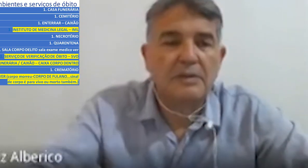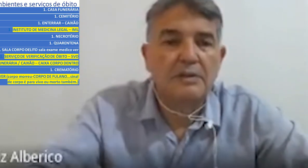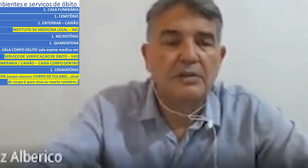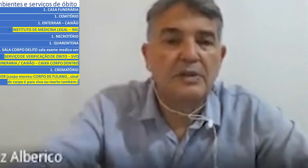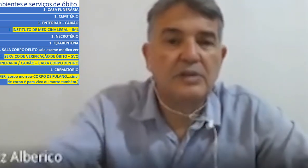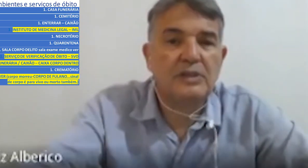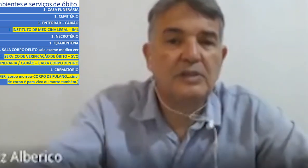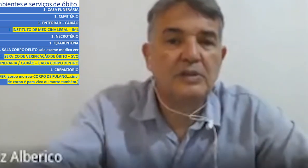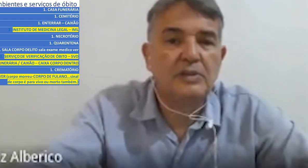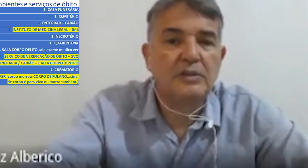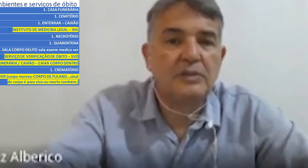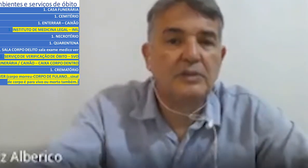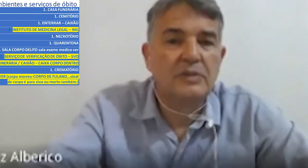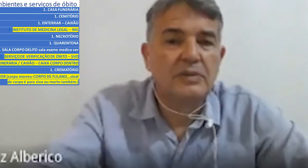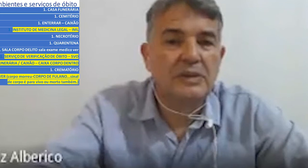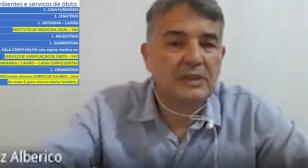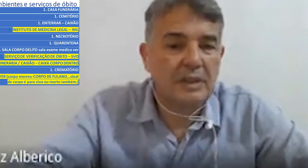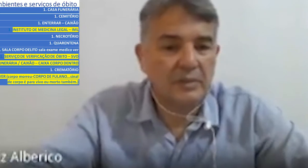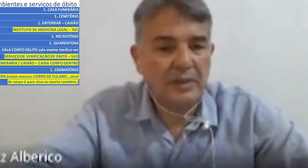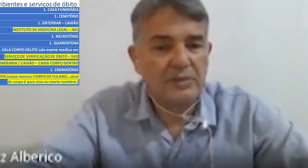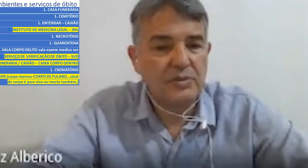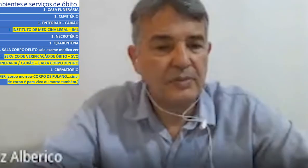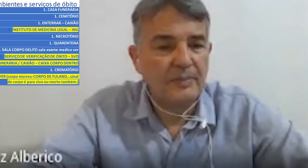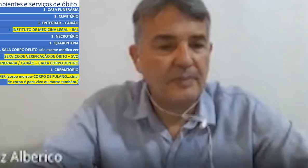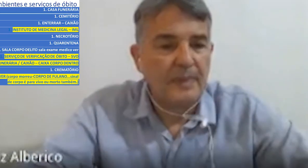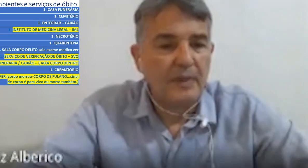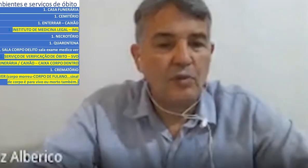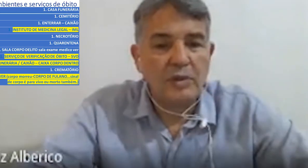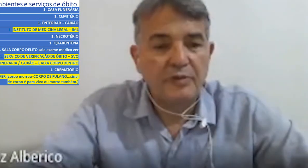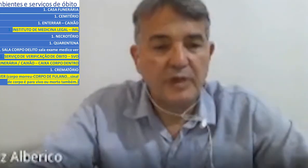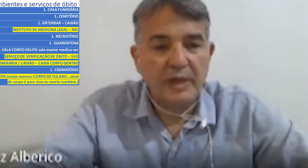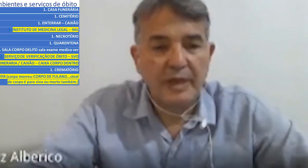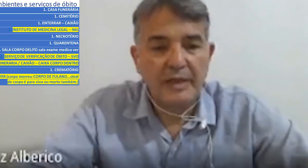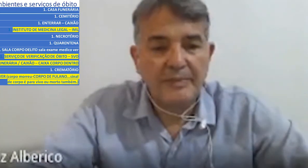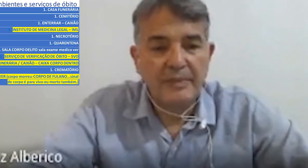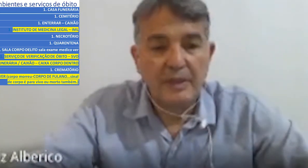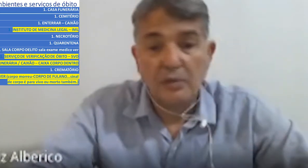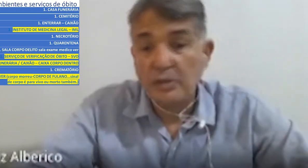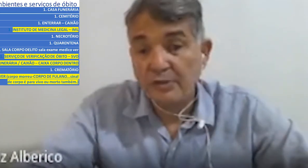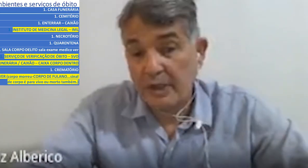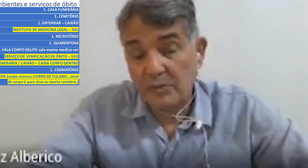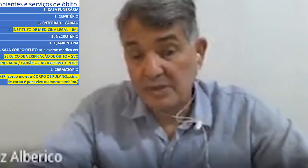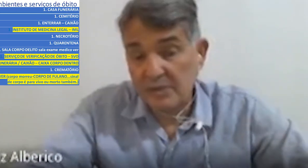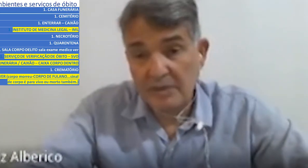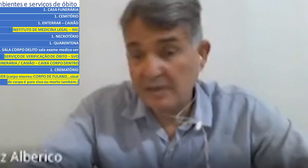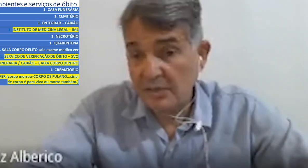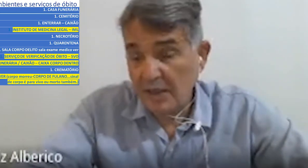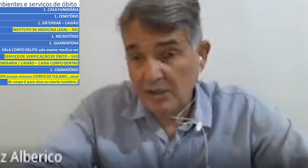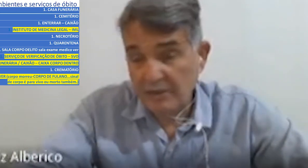Então, aqui eu já tiro. Já tem lá embaixo. Urna funerária. Urna funerária, como você vai ser uma caixa. Vai ser